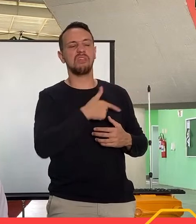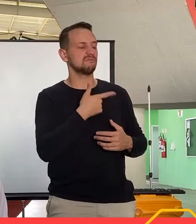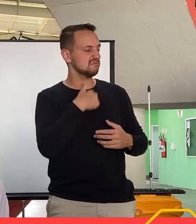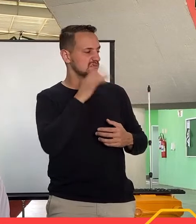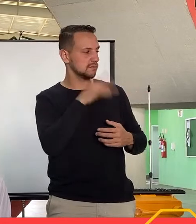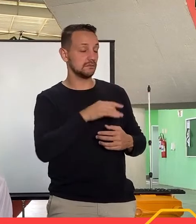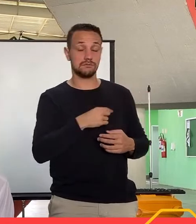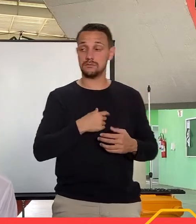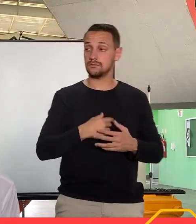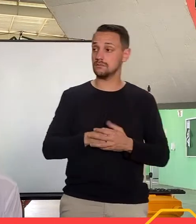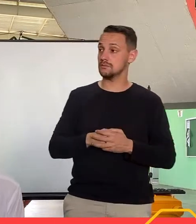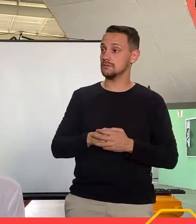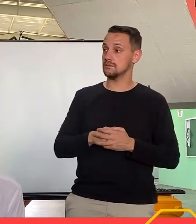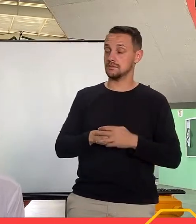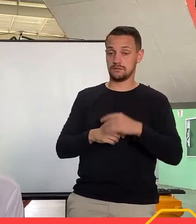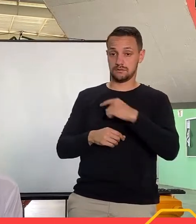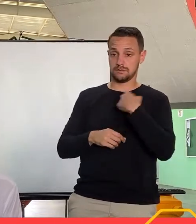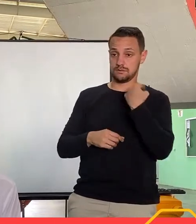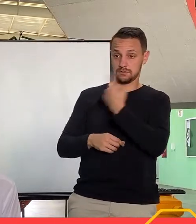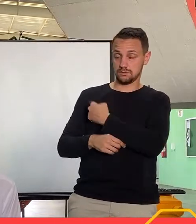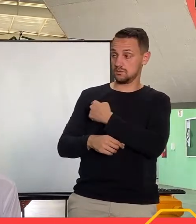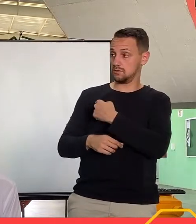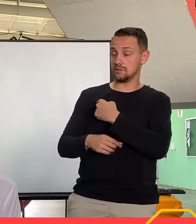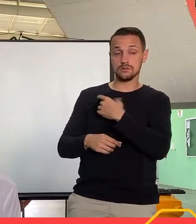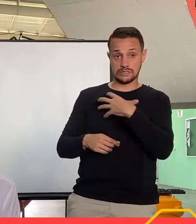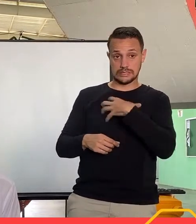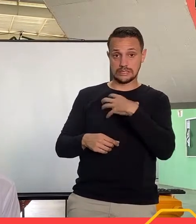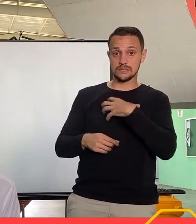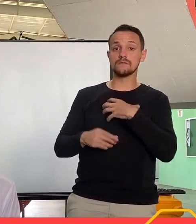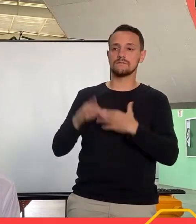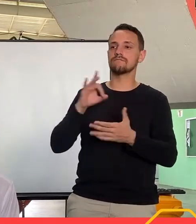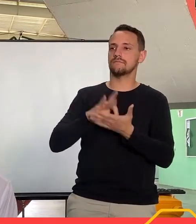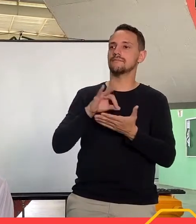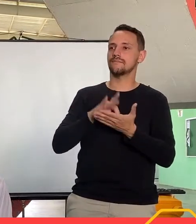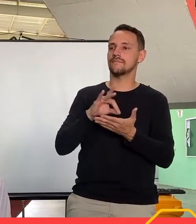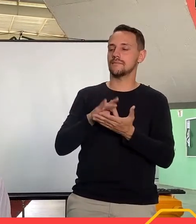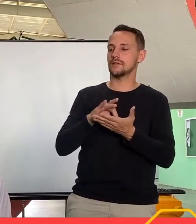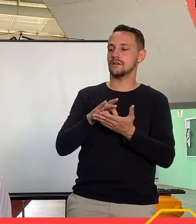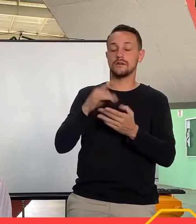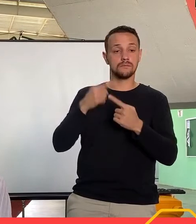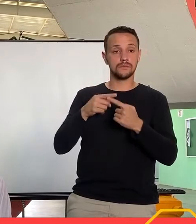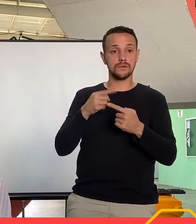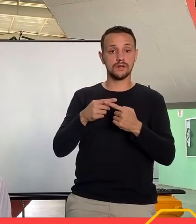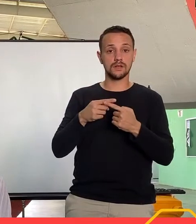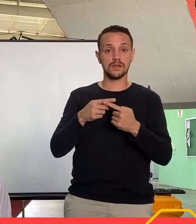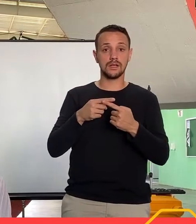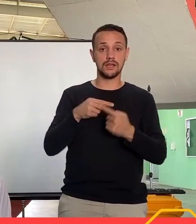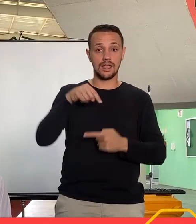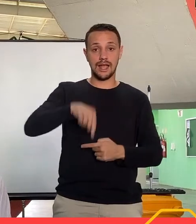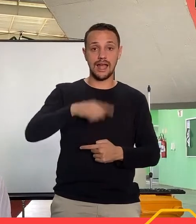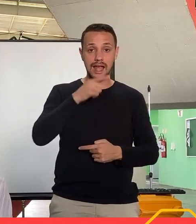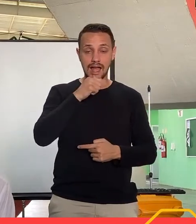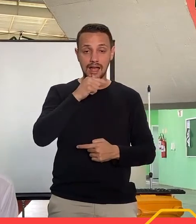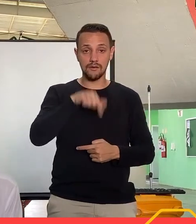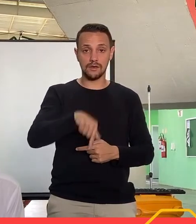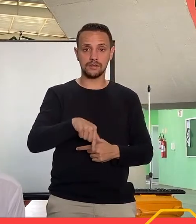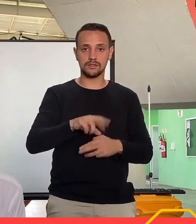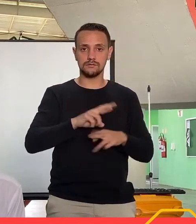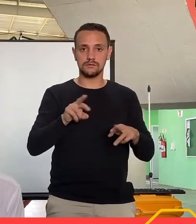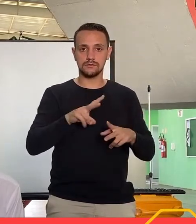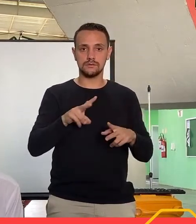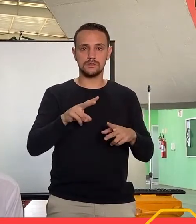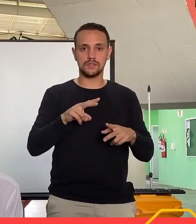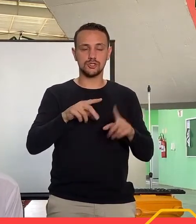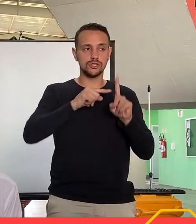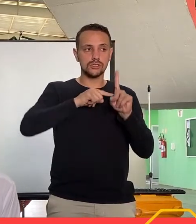O que é para vocês? Ele falou: não, a mudança climática para nós é uma realidade. Porque a temperatura da água não é a mesma. O nível do